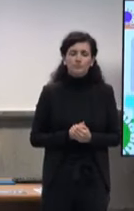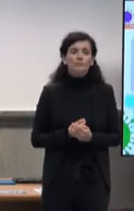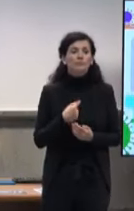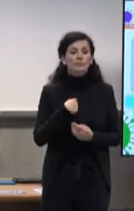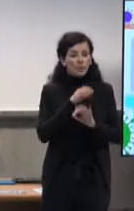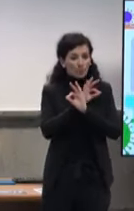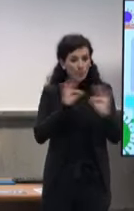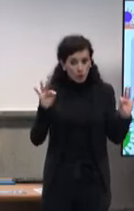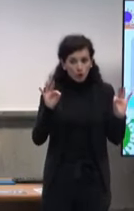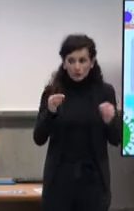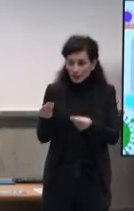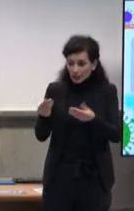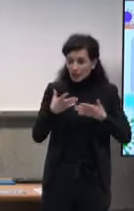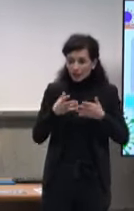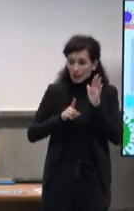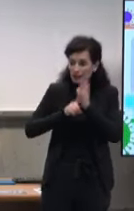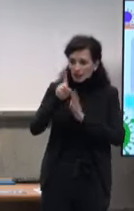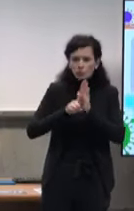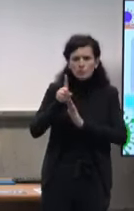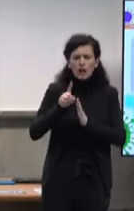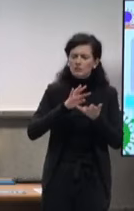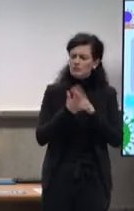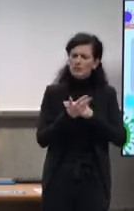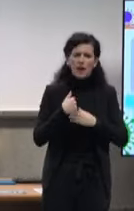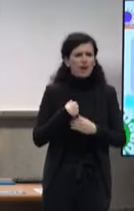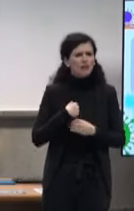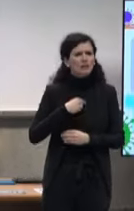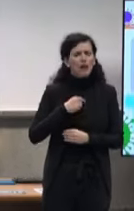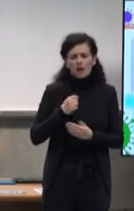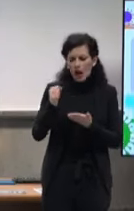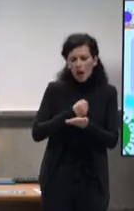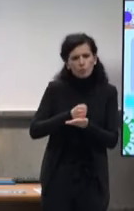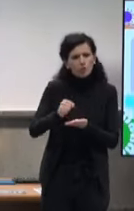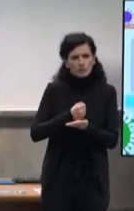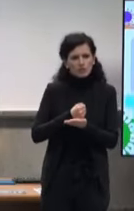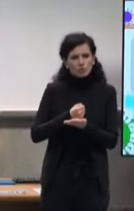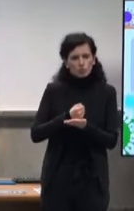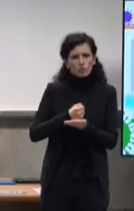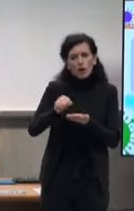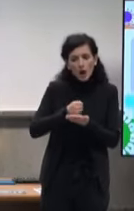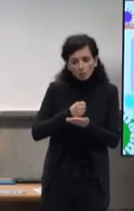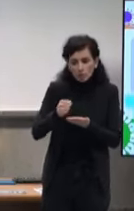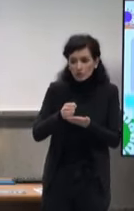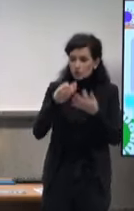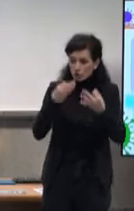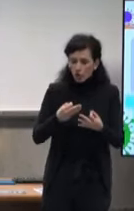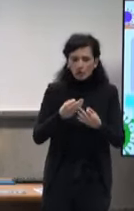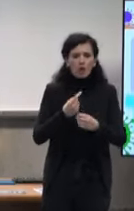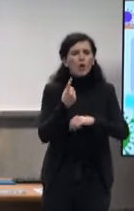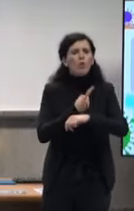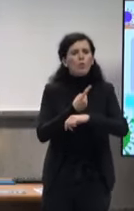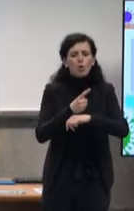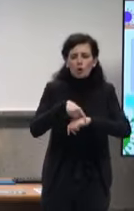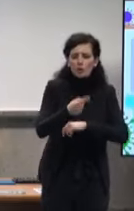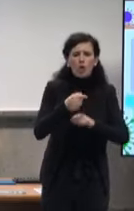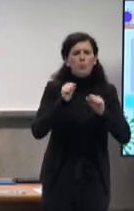risultati a renderli immediatamente autorizzati e se hanno prodotto e hanno gli sto pronti il un'ora dopo il nostro fax